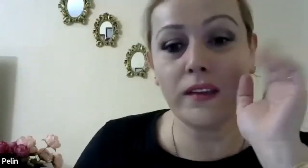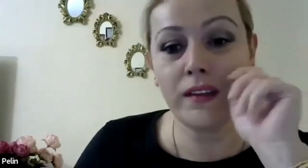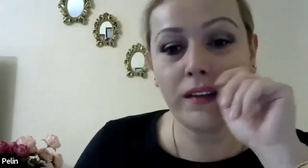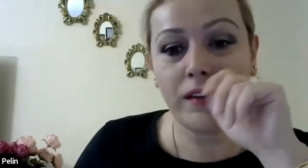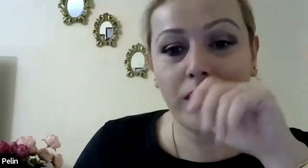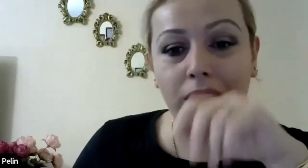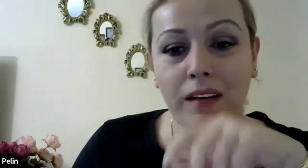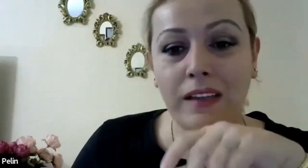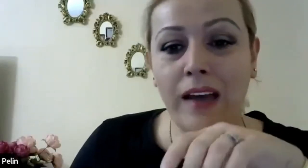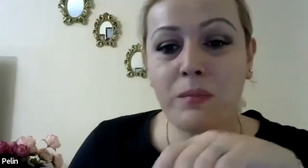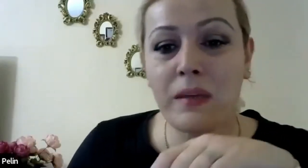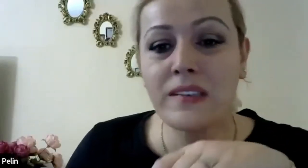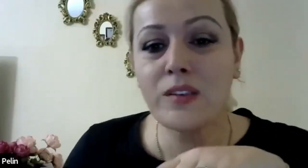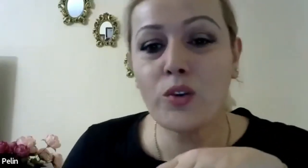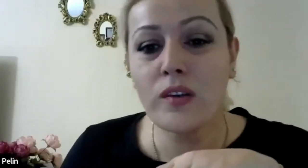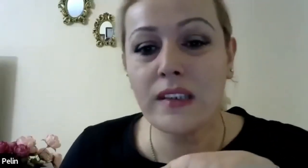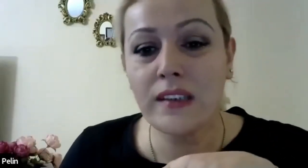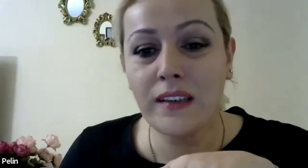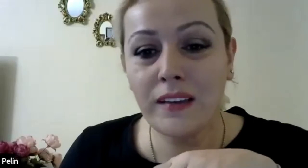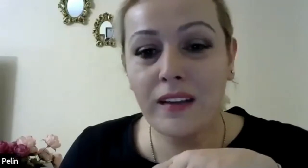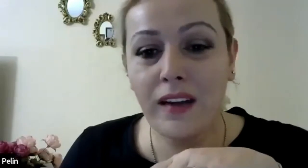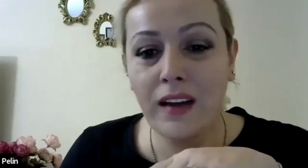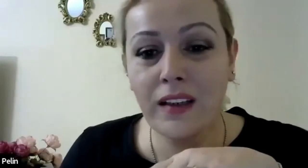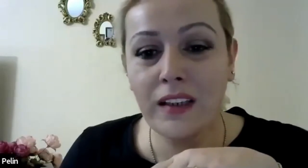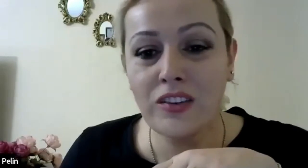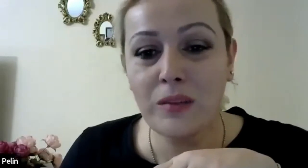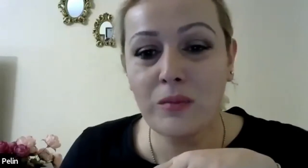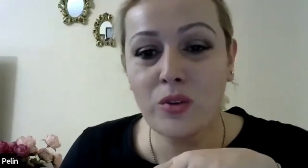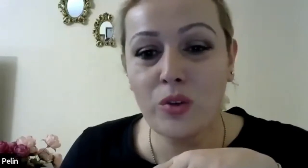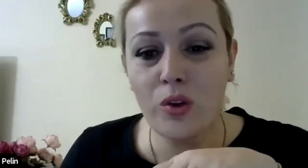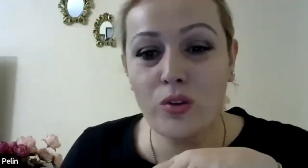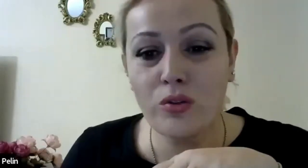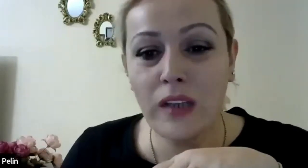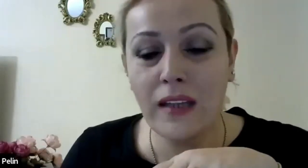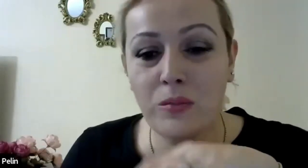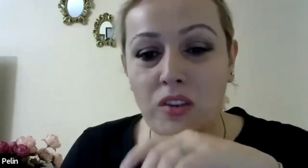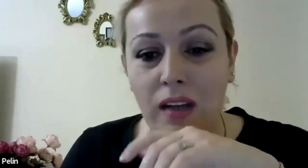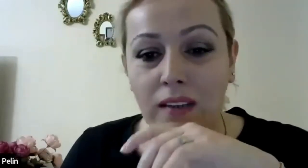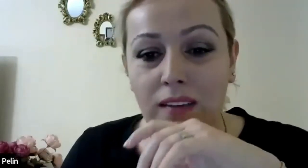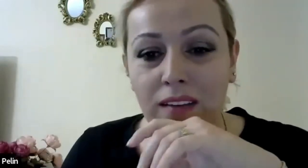Olmadı. Yasin Bey siz gösterin. Arkadaşlarımız görsün kendim işaretini.